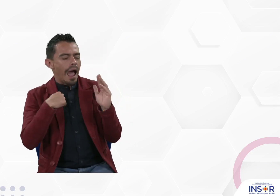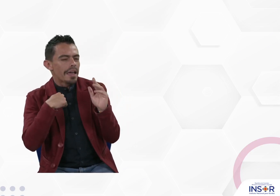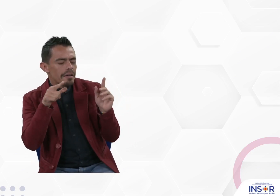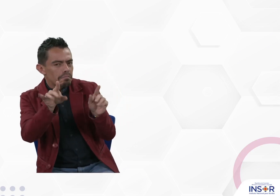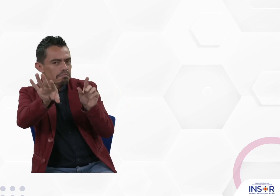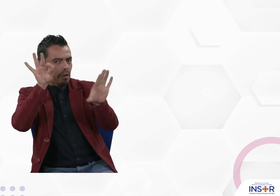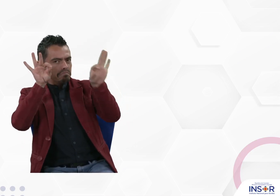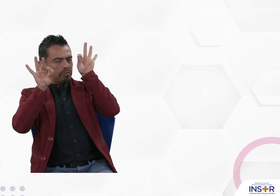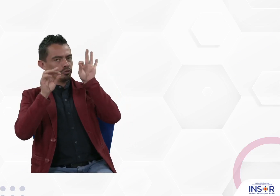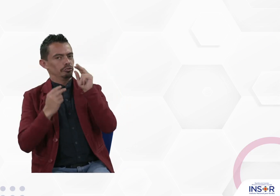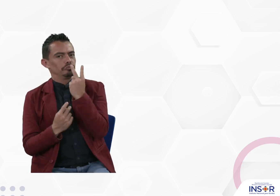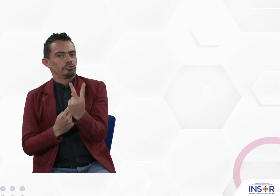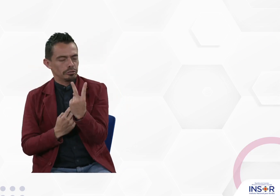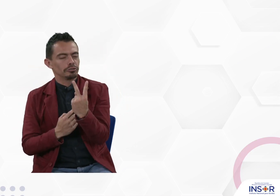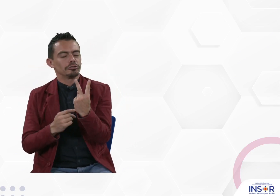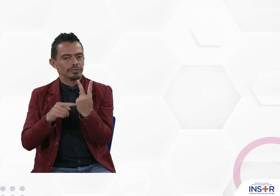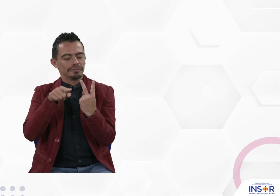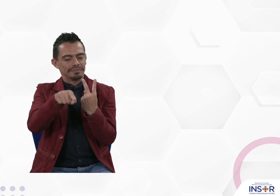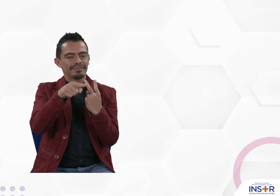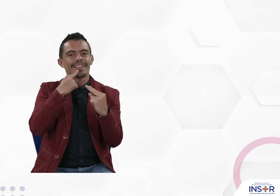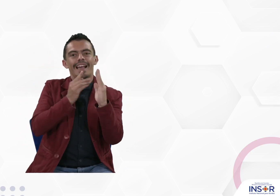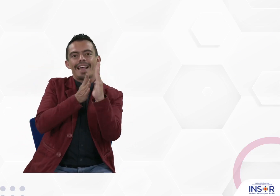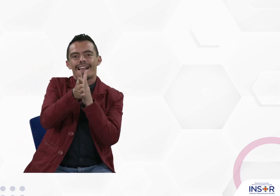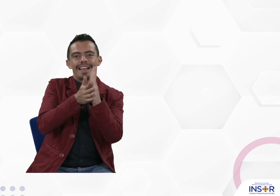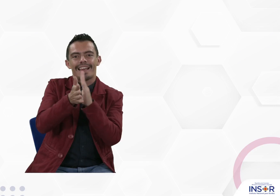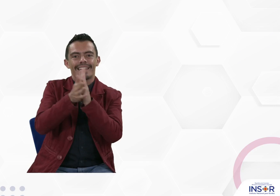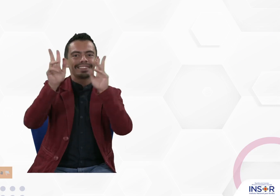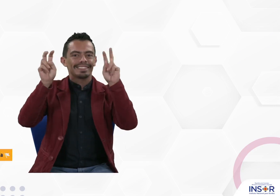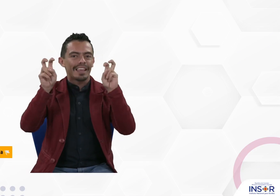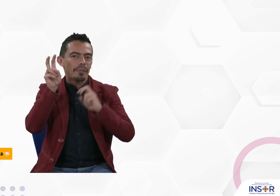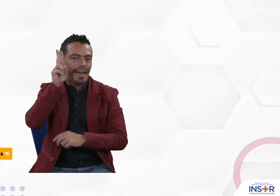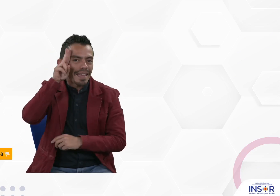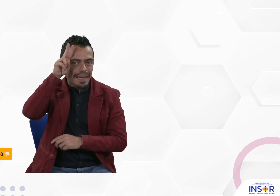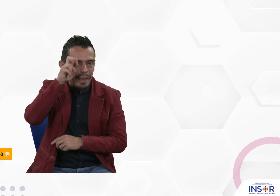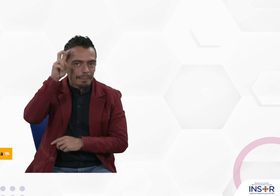ustedes dos en esas experiencias de cada uno.